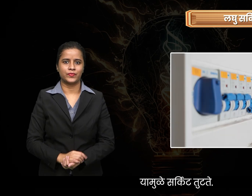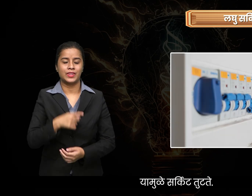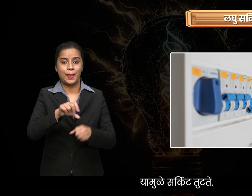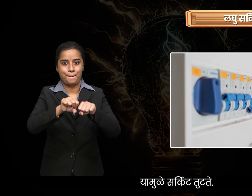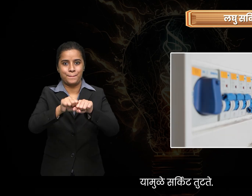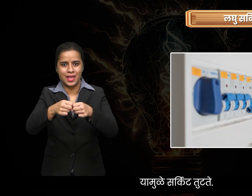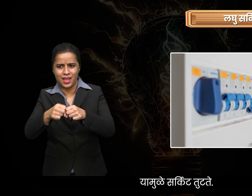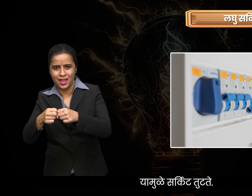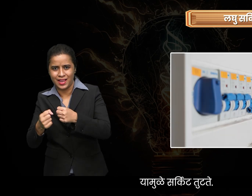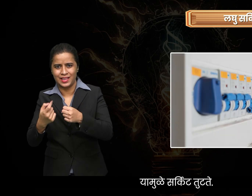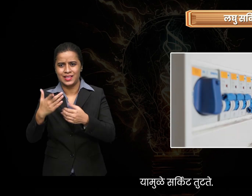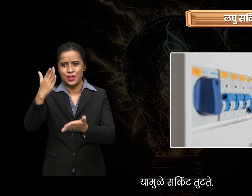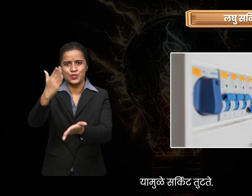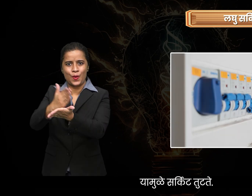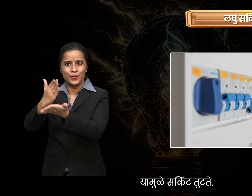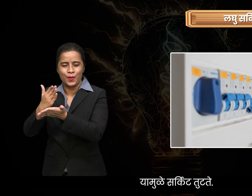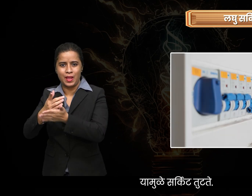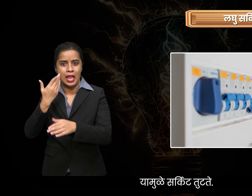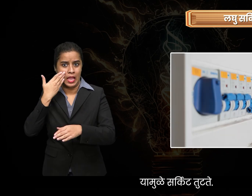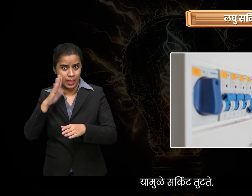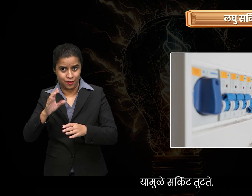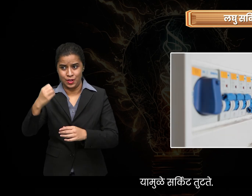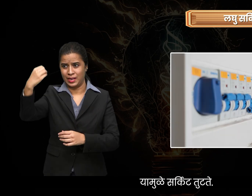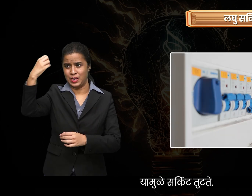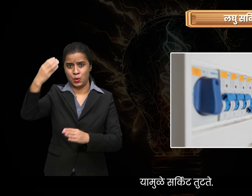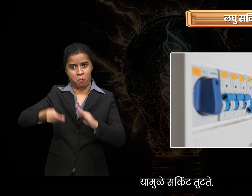यामुळे सर्किट तुटते.